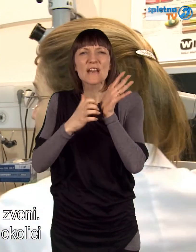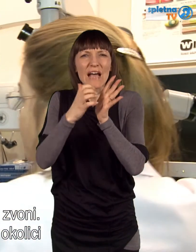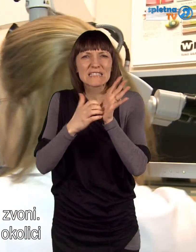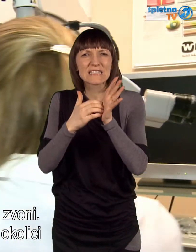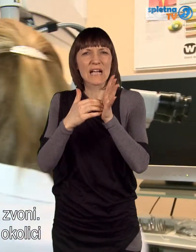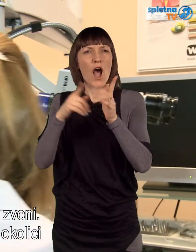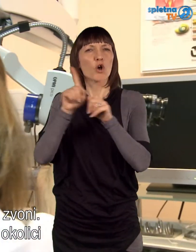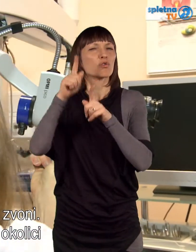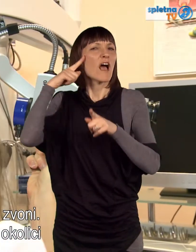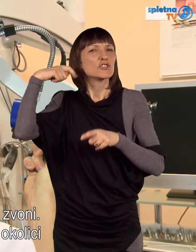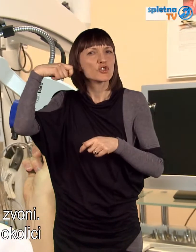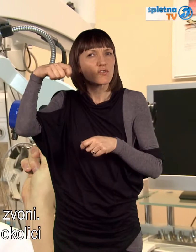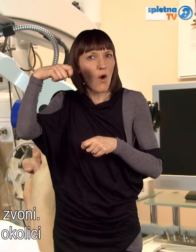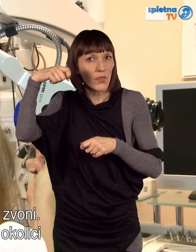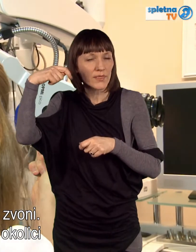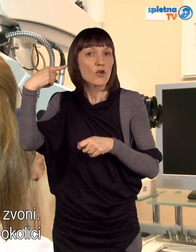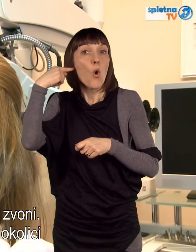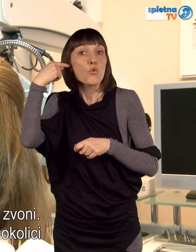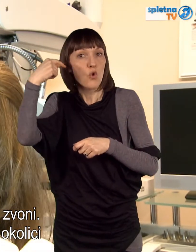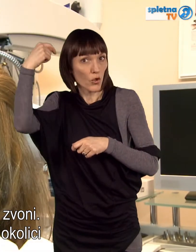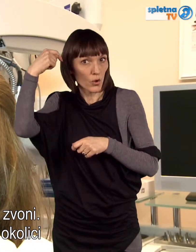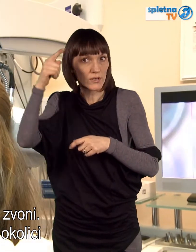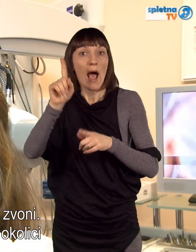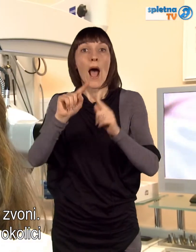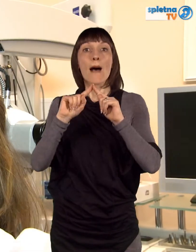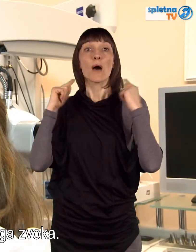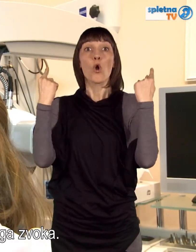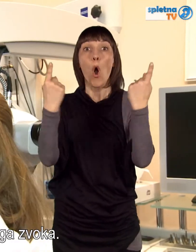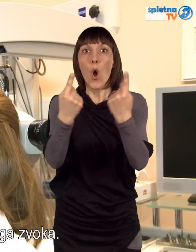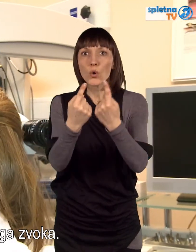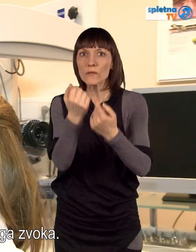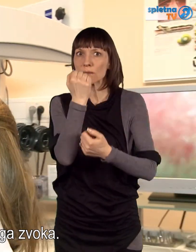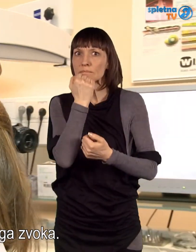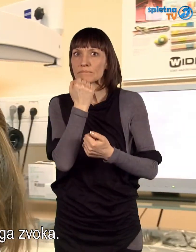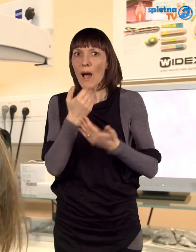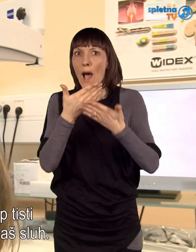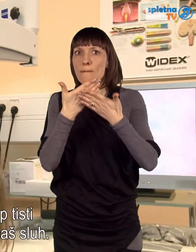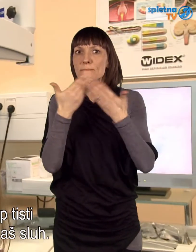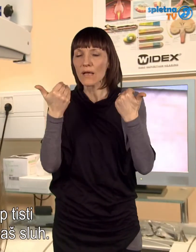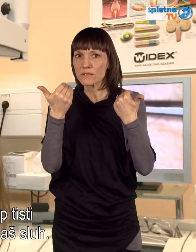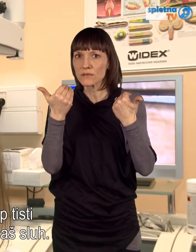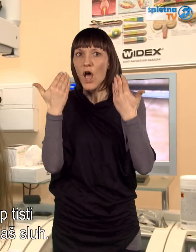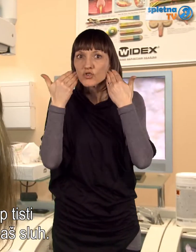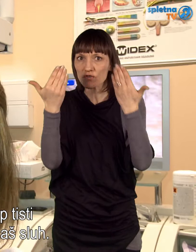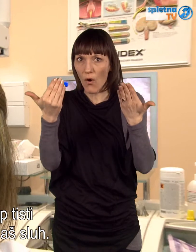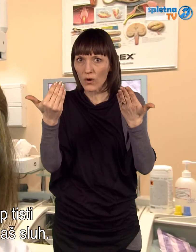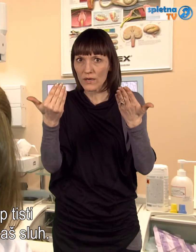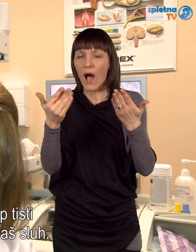zvoni, vendar ob tem v okolici ni nobenega zvoka. Vsekakor je hrup tisti dejavnik, ki nas